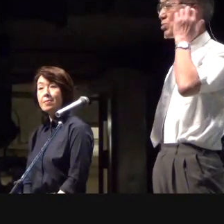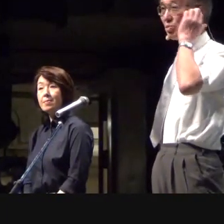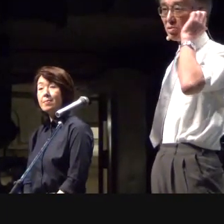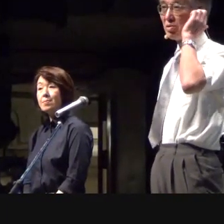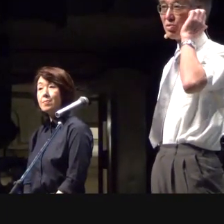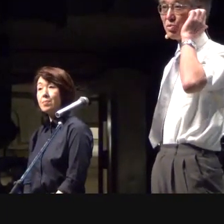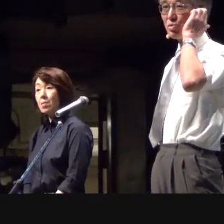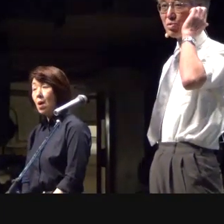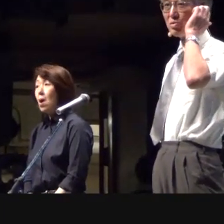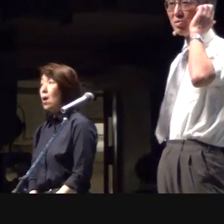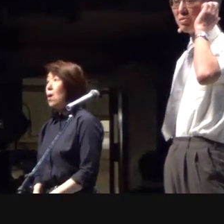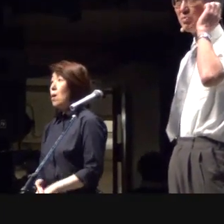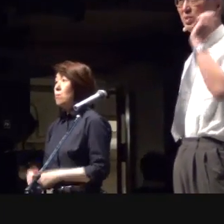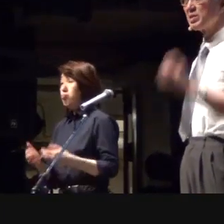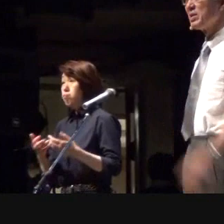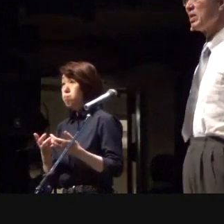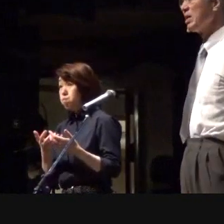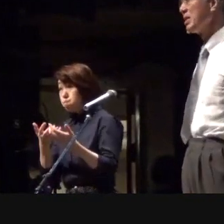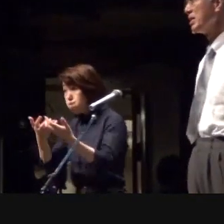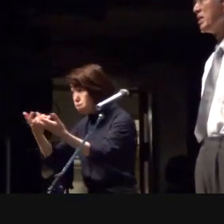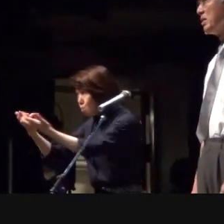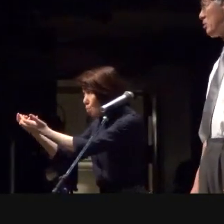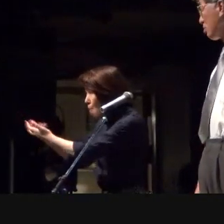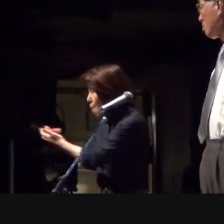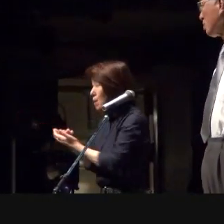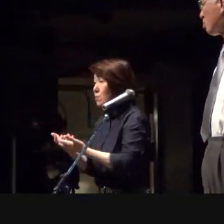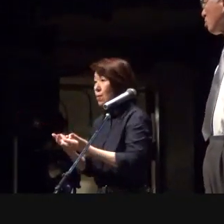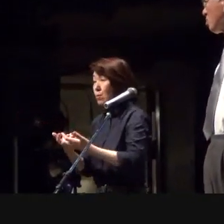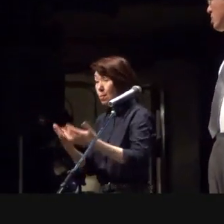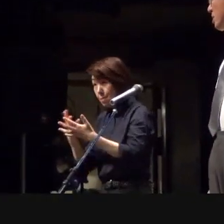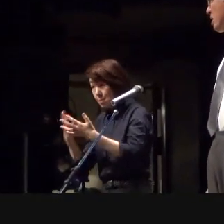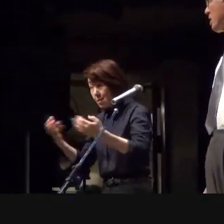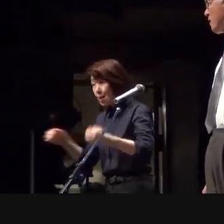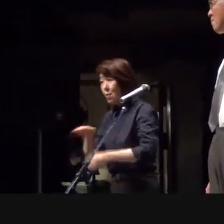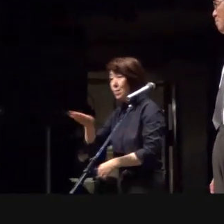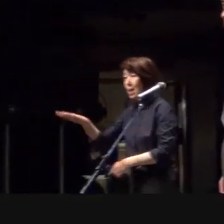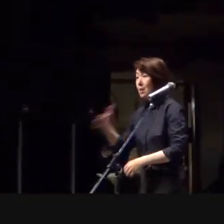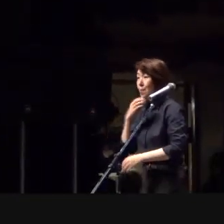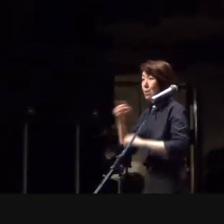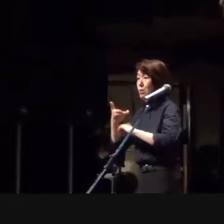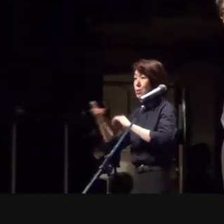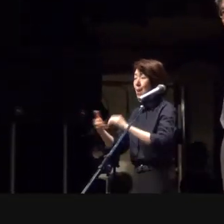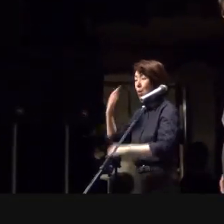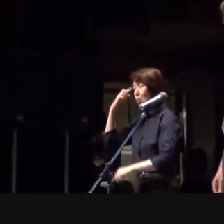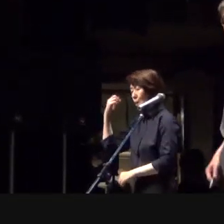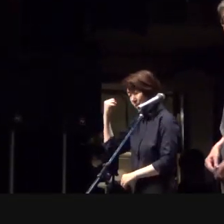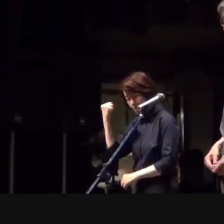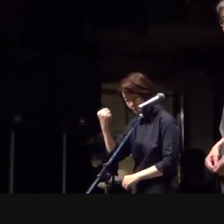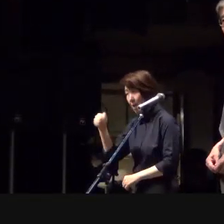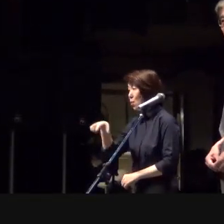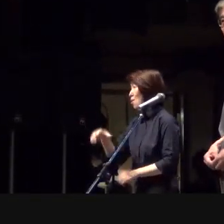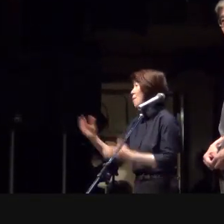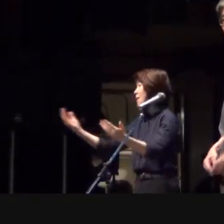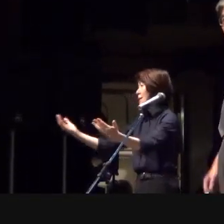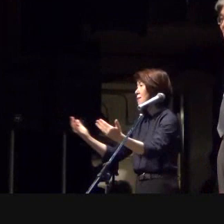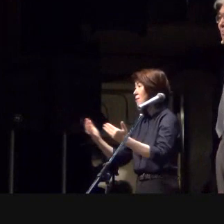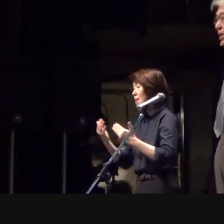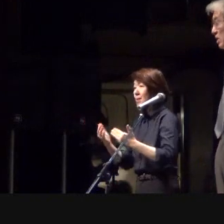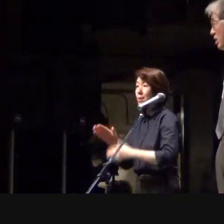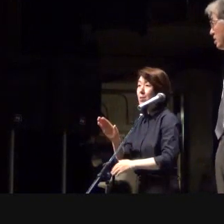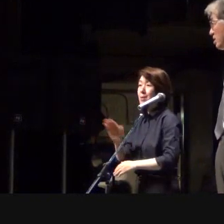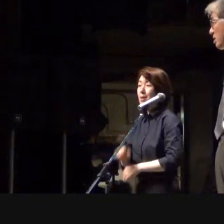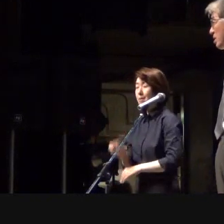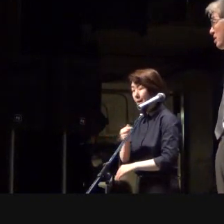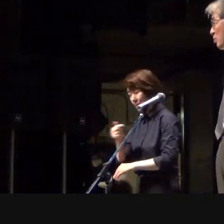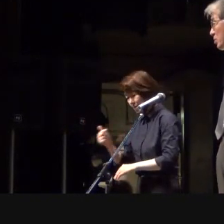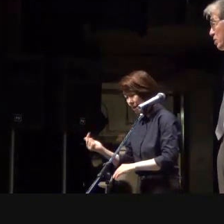埋め尽くすということの皆さんが福島のことを忘れないでこの場所に集まってくださっているということに